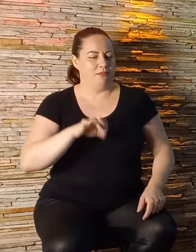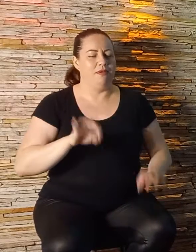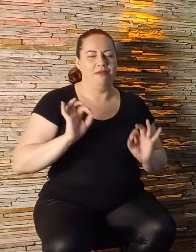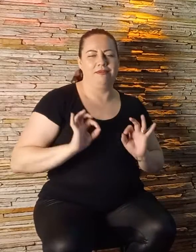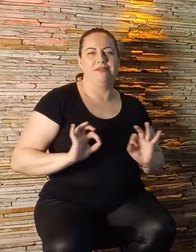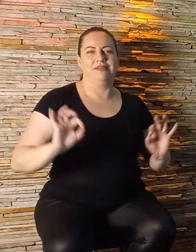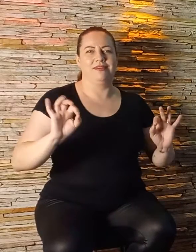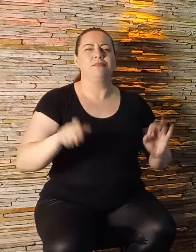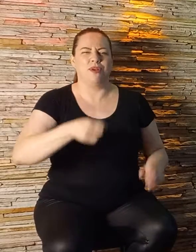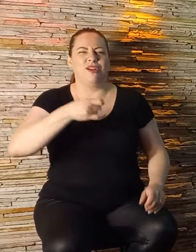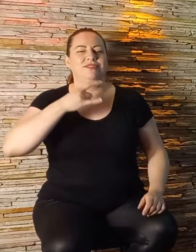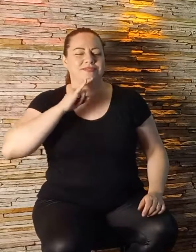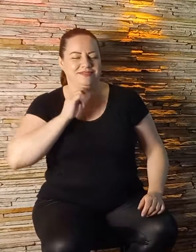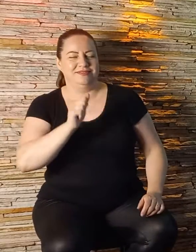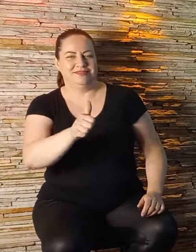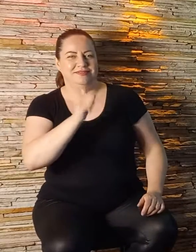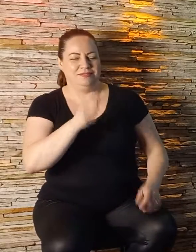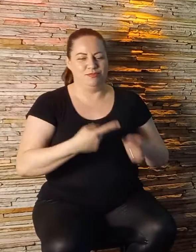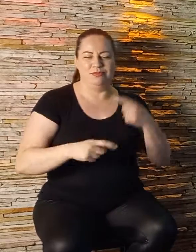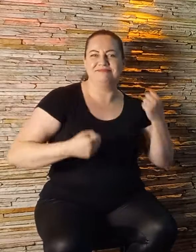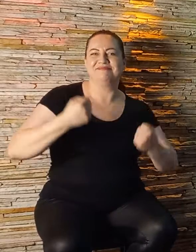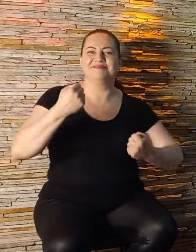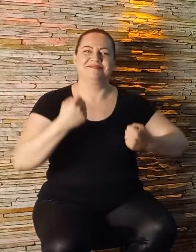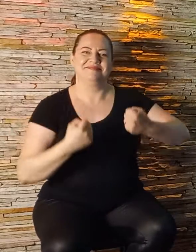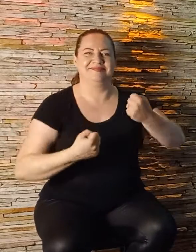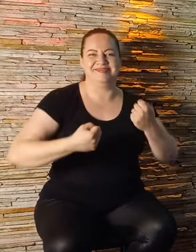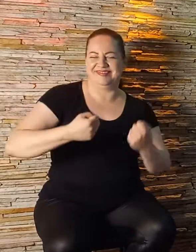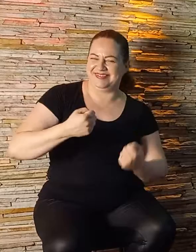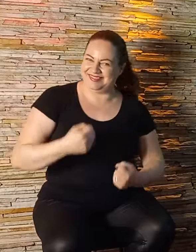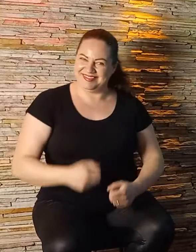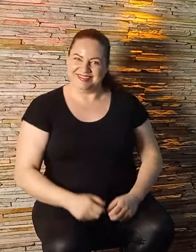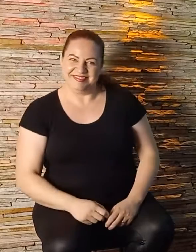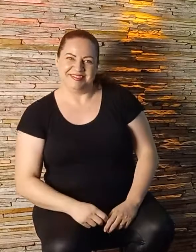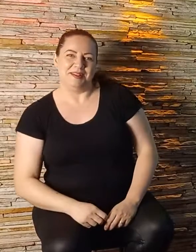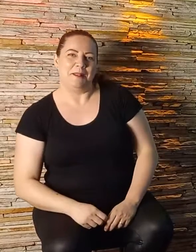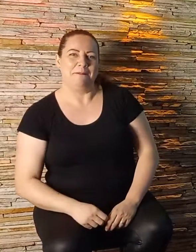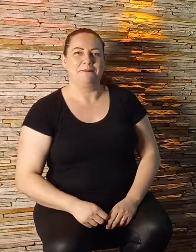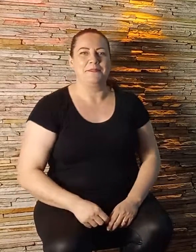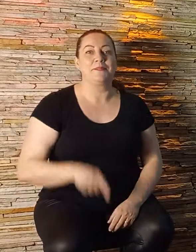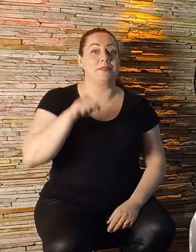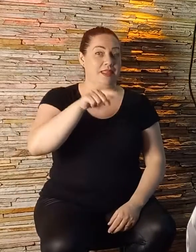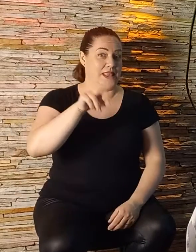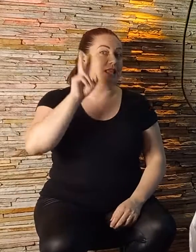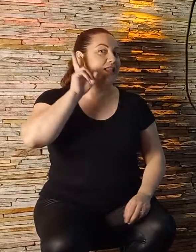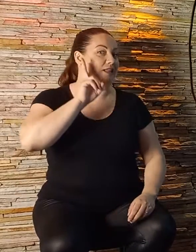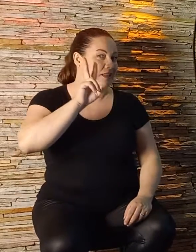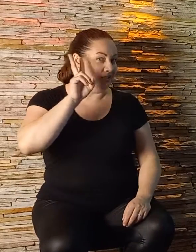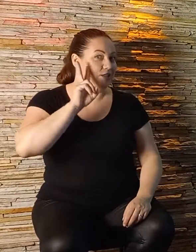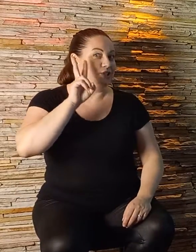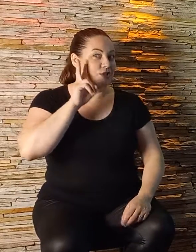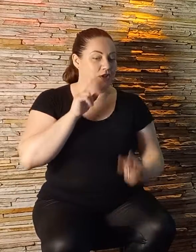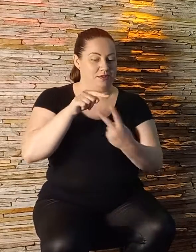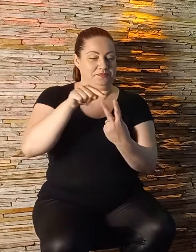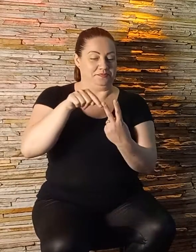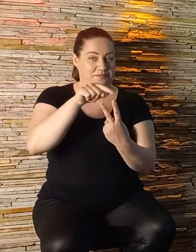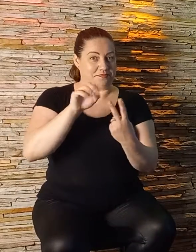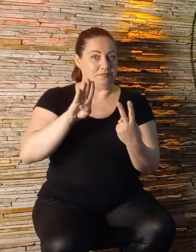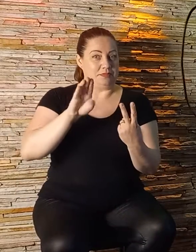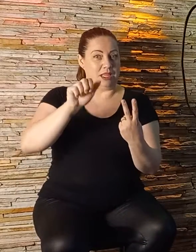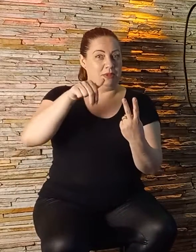pode ver que ela tá de motorista hahaha é aquela história gente depois